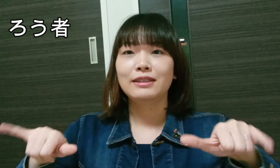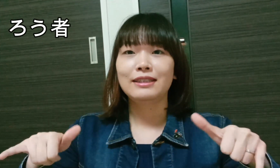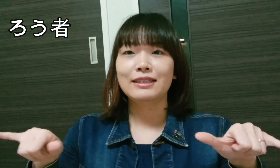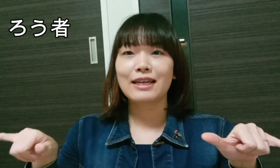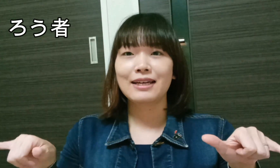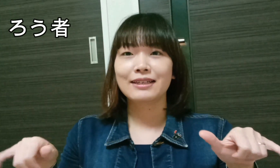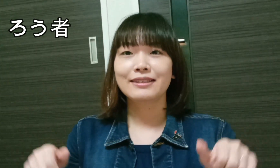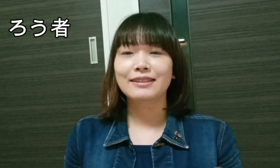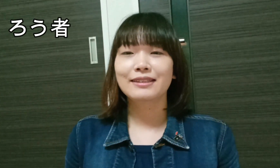しゃ、